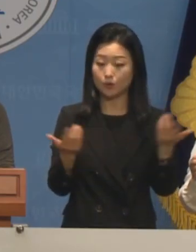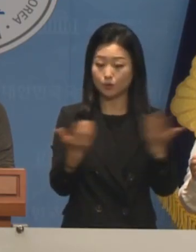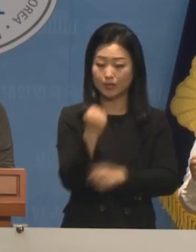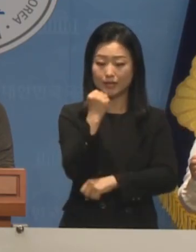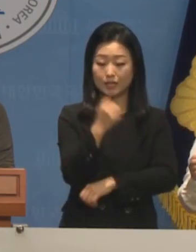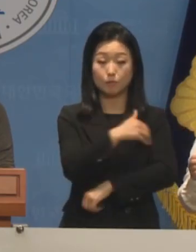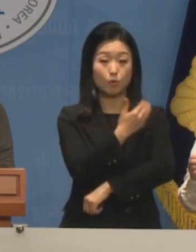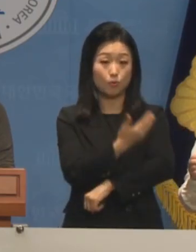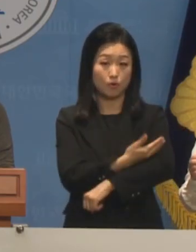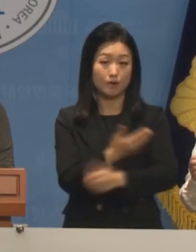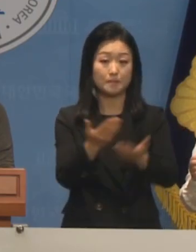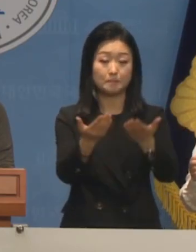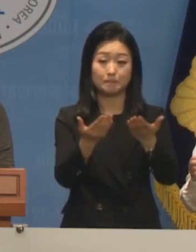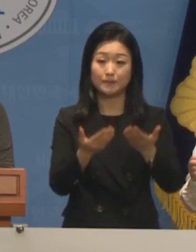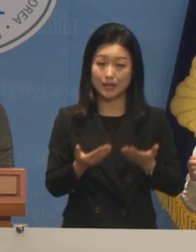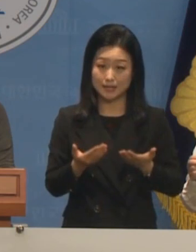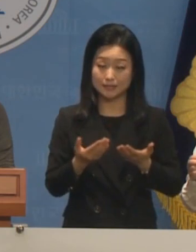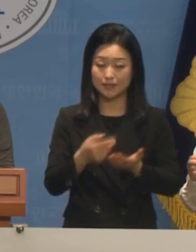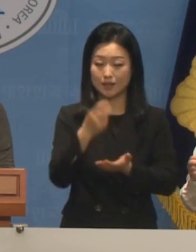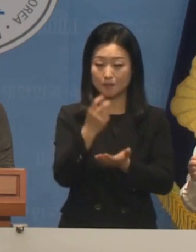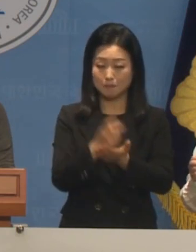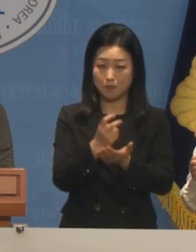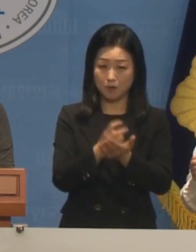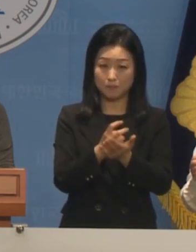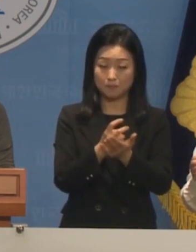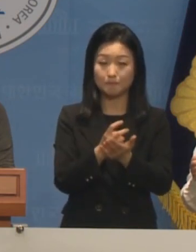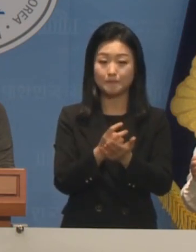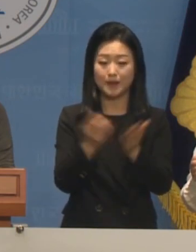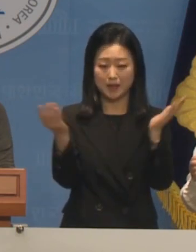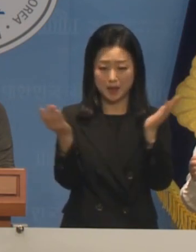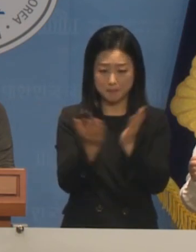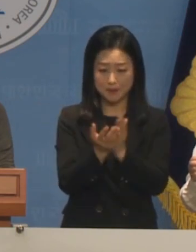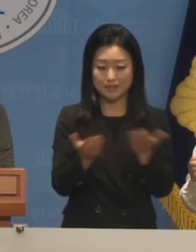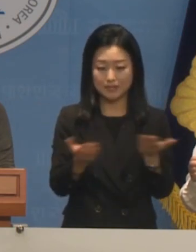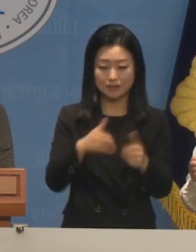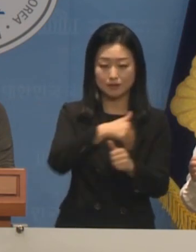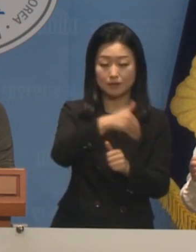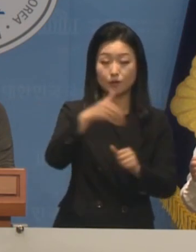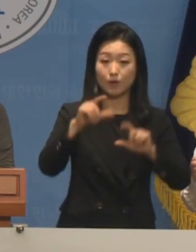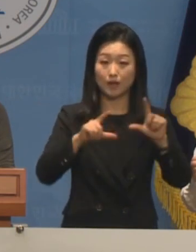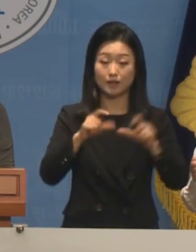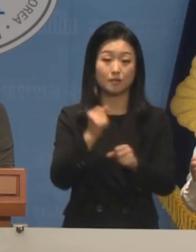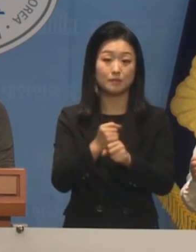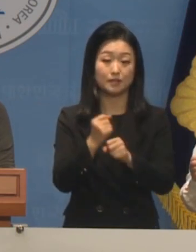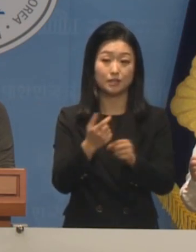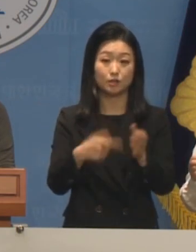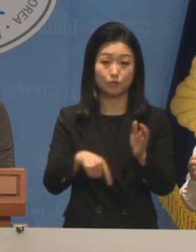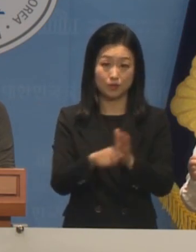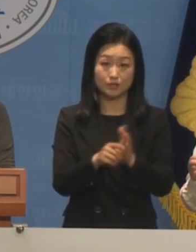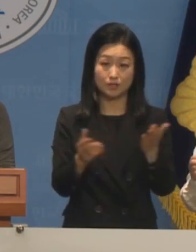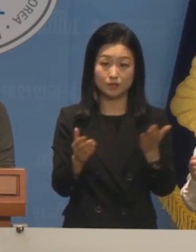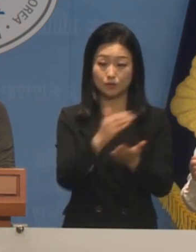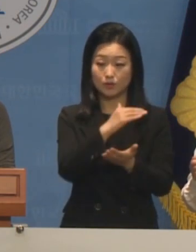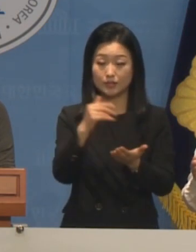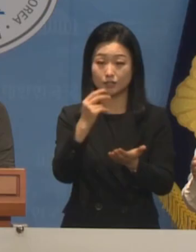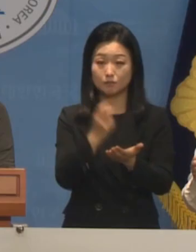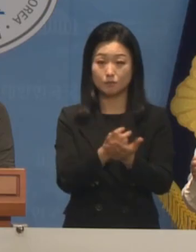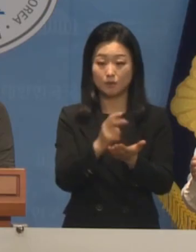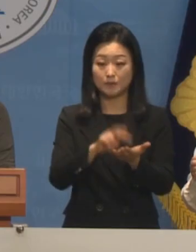기본권을 보장받는 법적 근무환경이 조속히 만들어질 수 있도록 근로기준법의